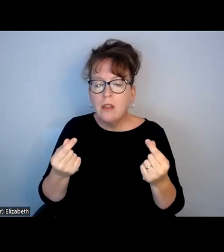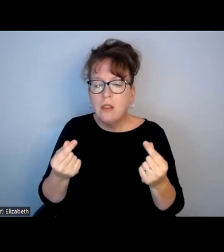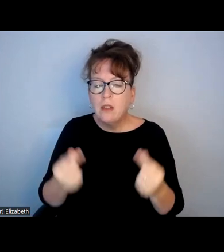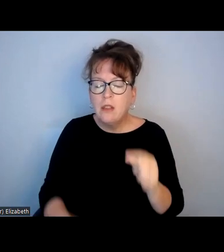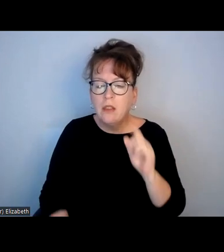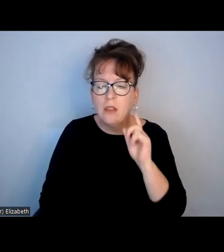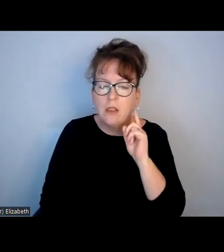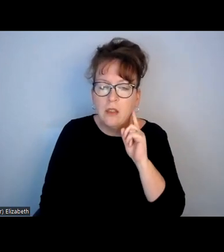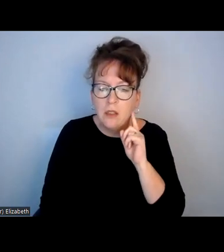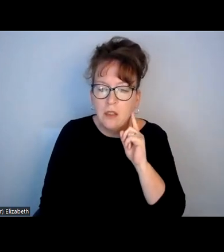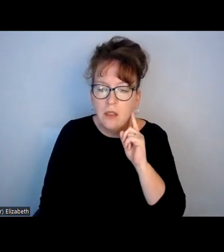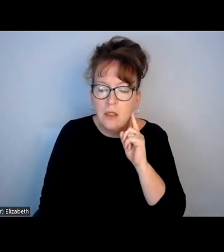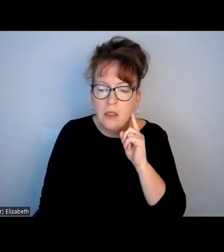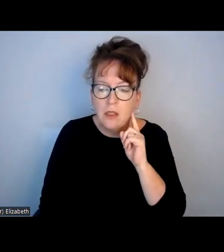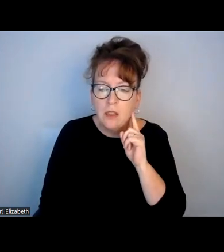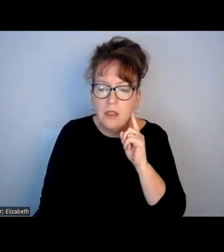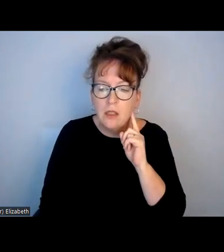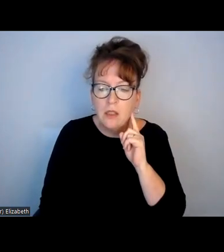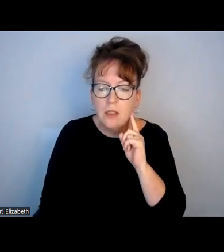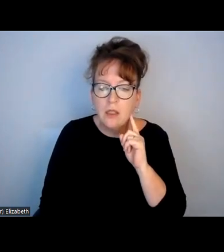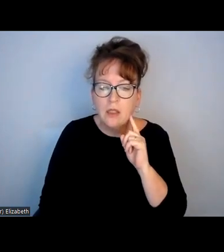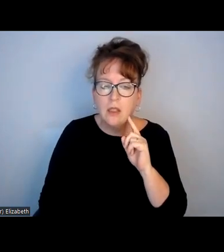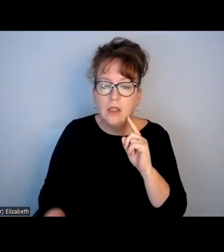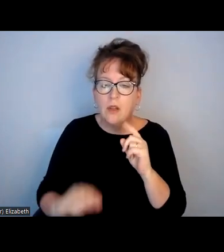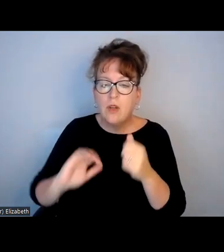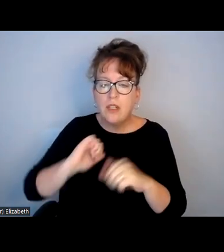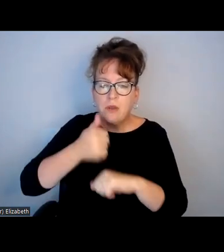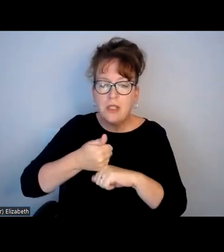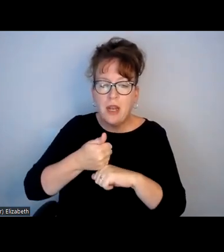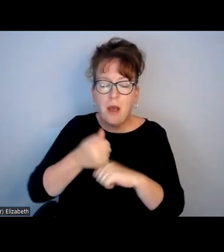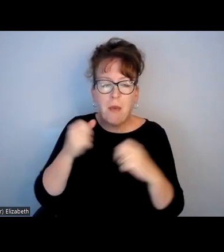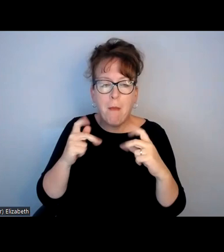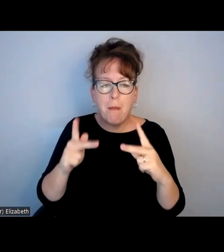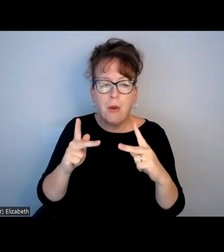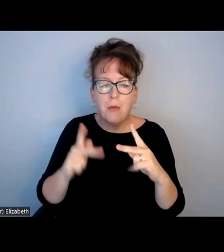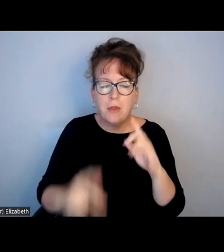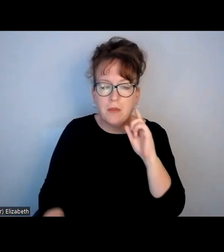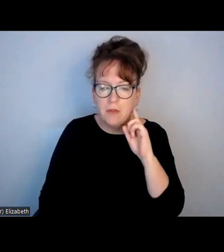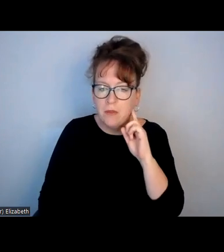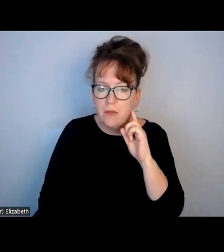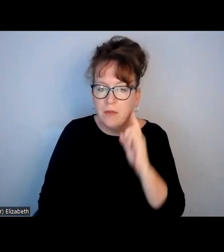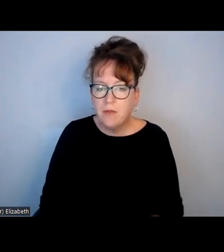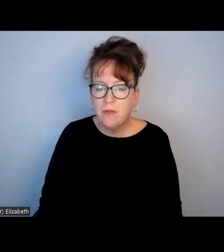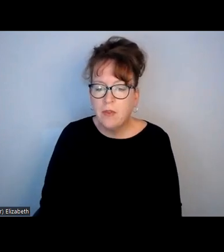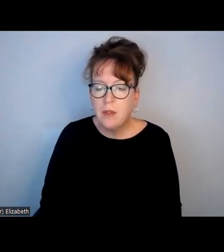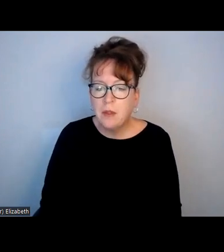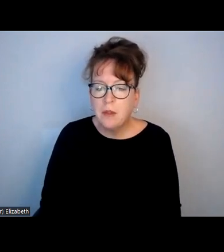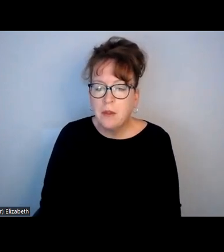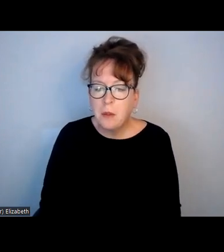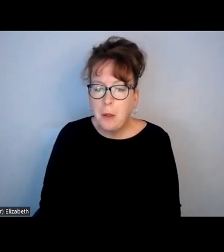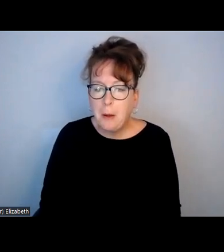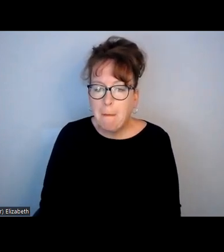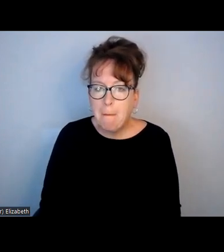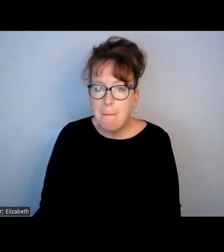Ay no se oye muy bien no el audio el audio se está